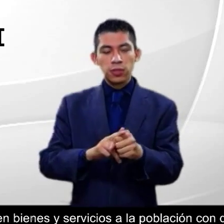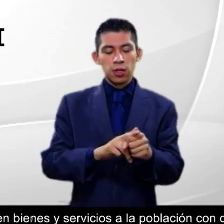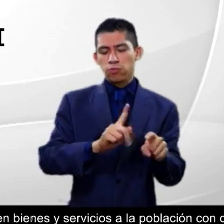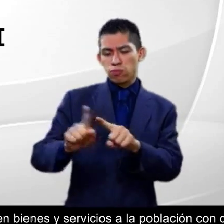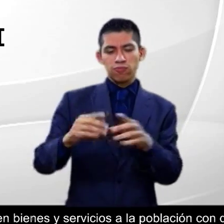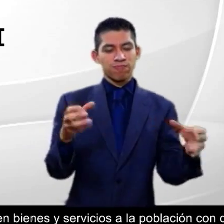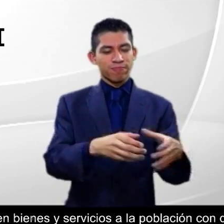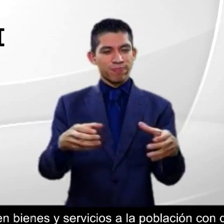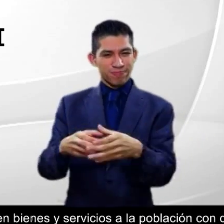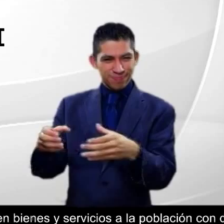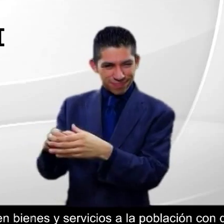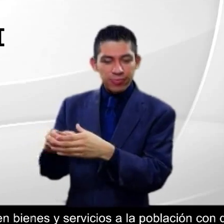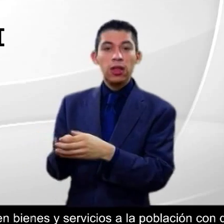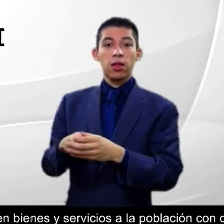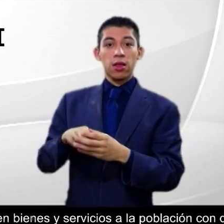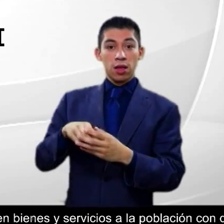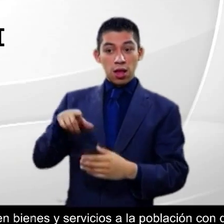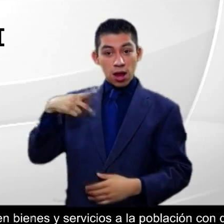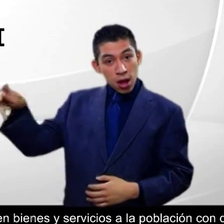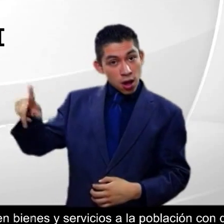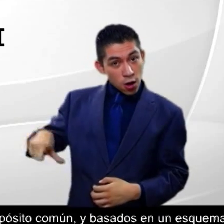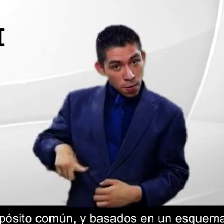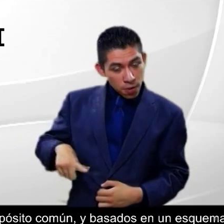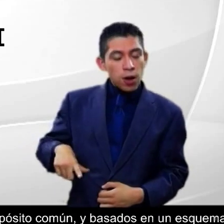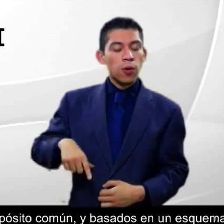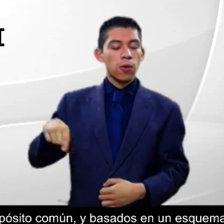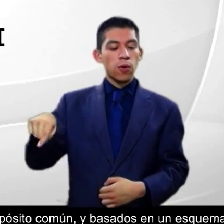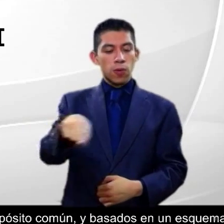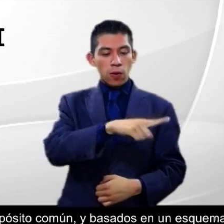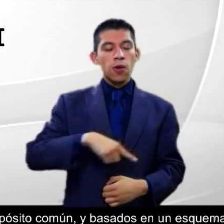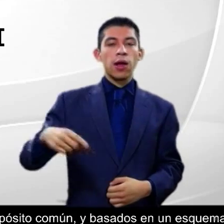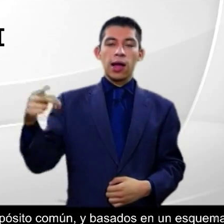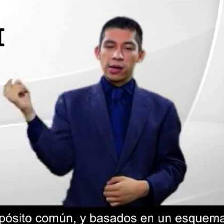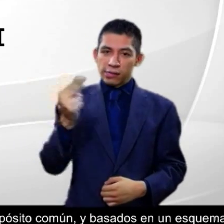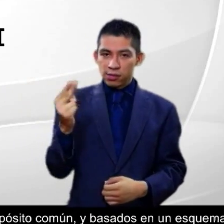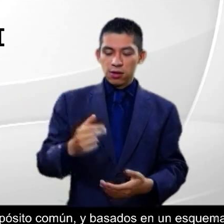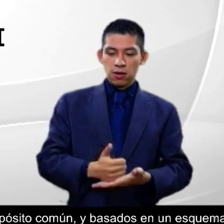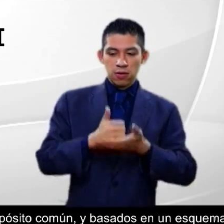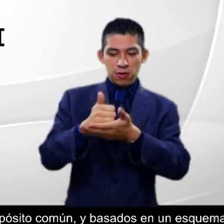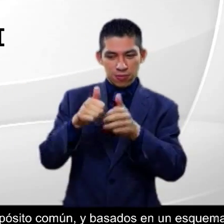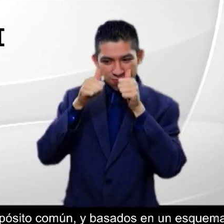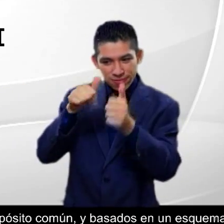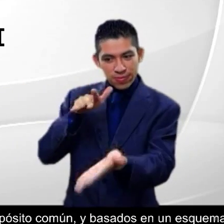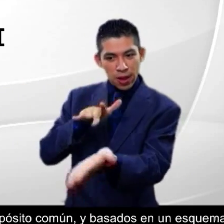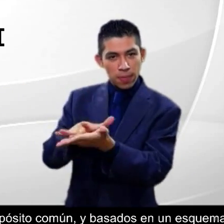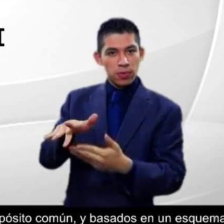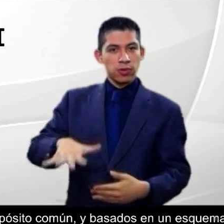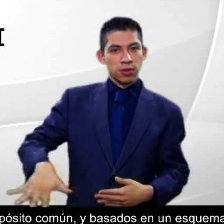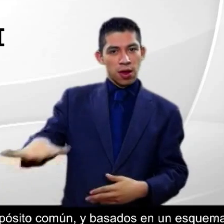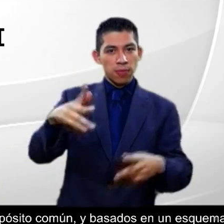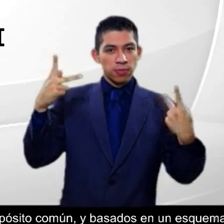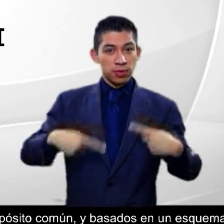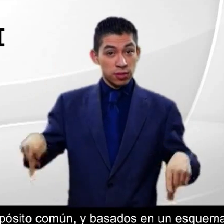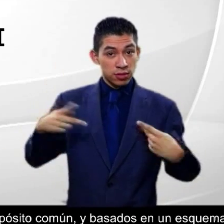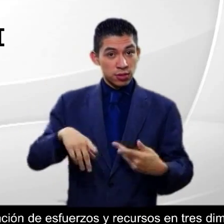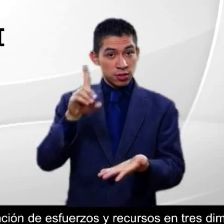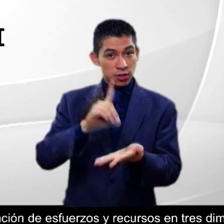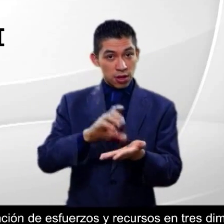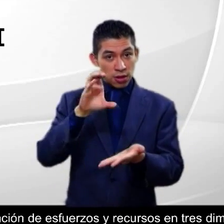bienes y servicios a la población con discapacidad con un propósito común Y basados en un esquema de acción y coordinación de